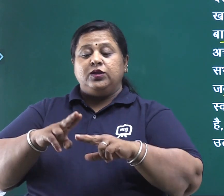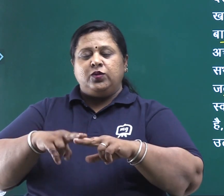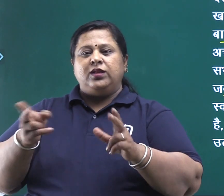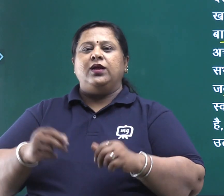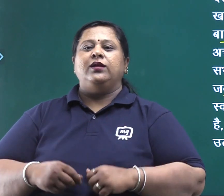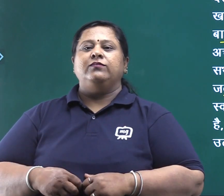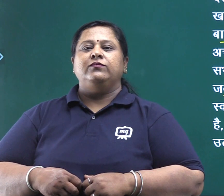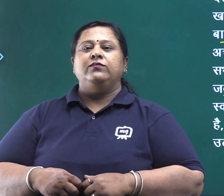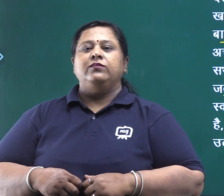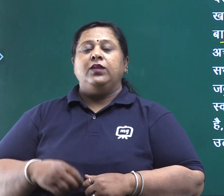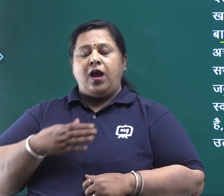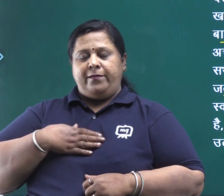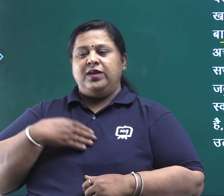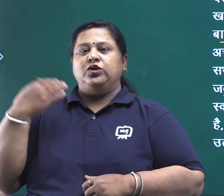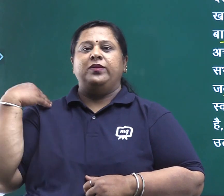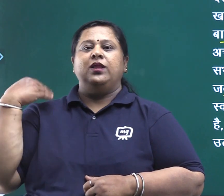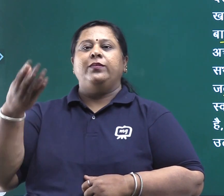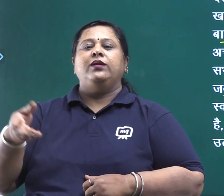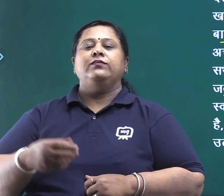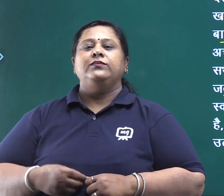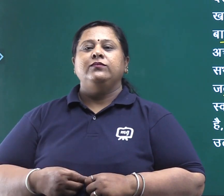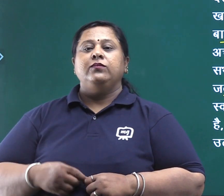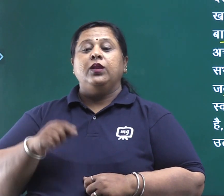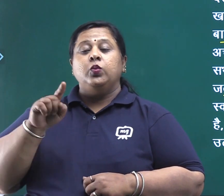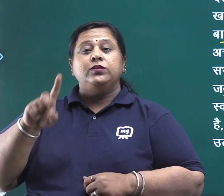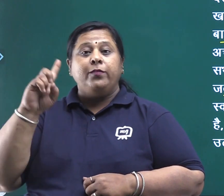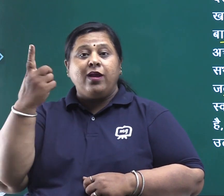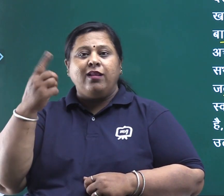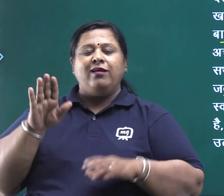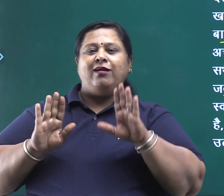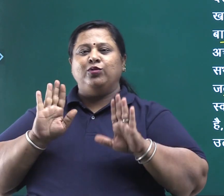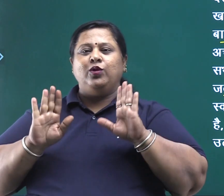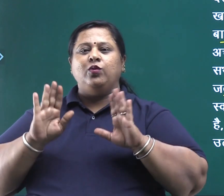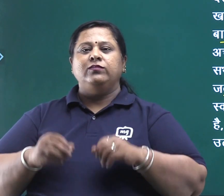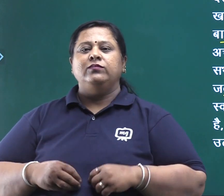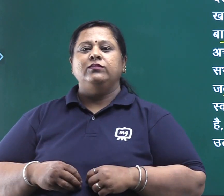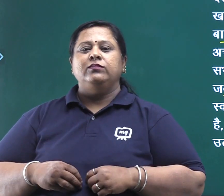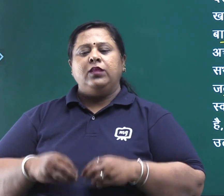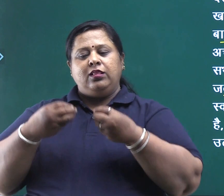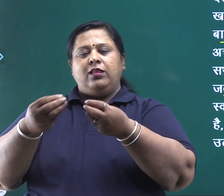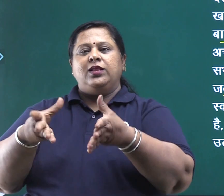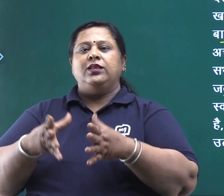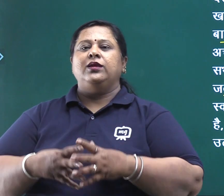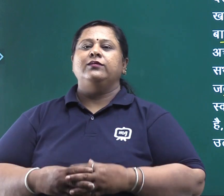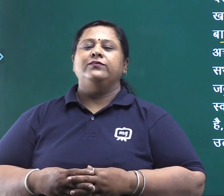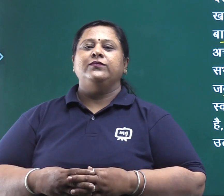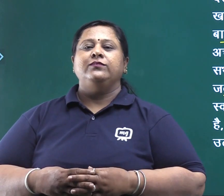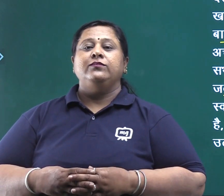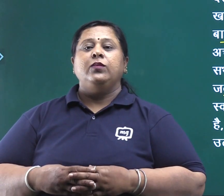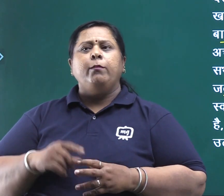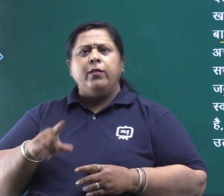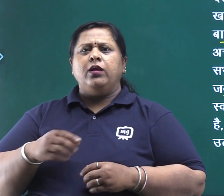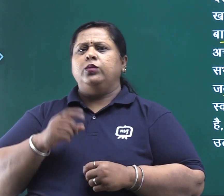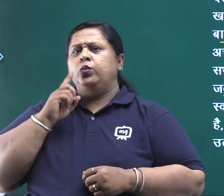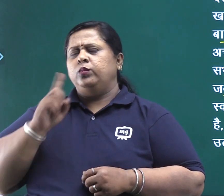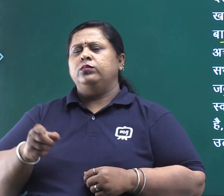की अपनी जिम्मेदारी भी उस पहली कठपुतली को दे देती हैं।